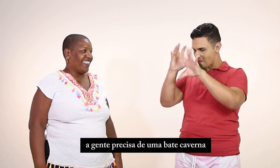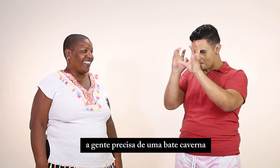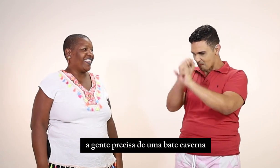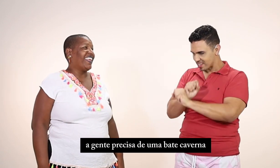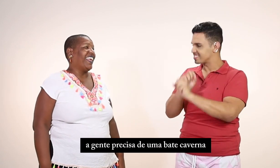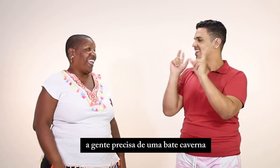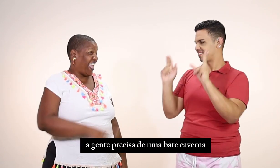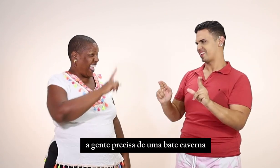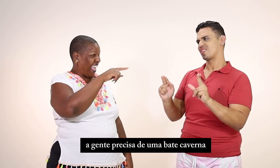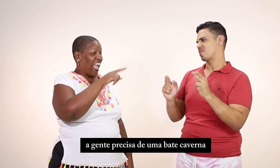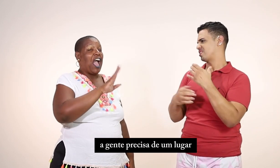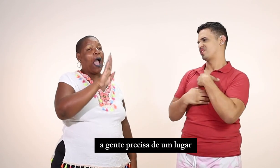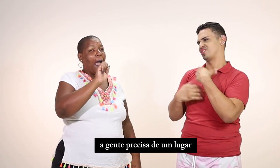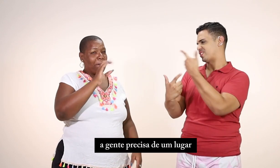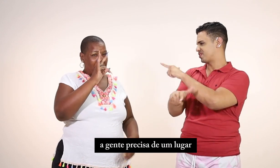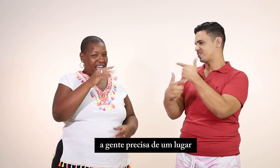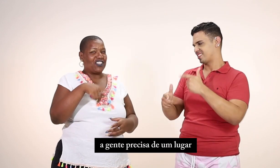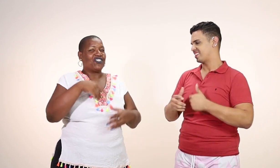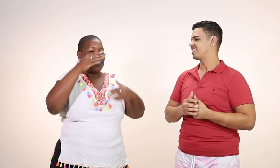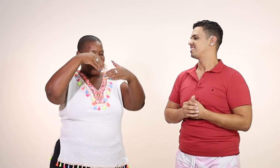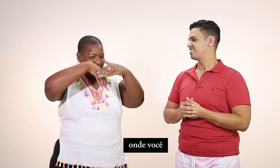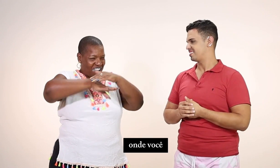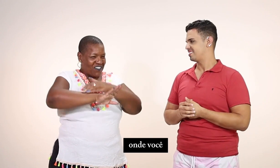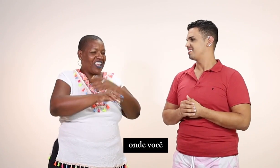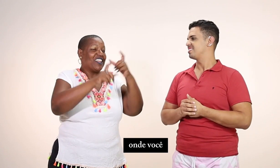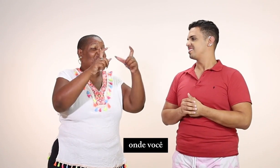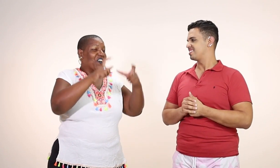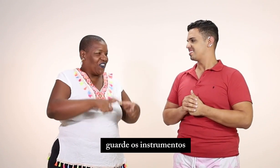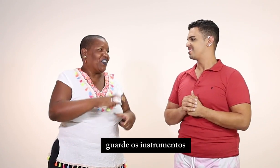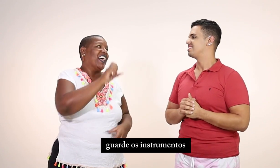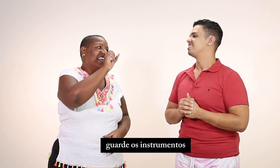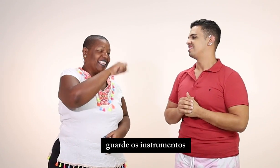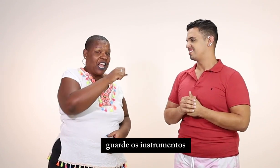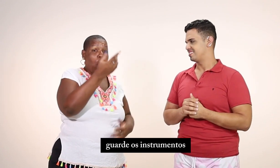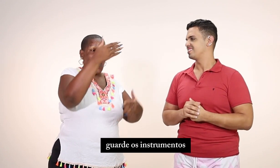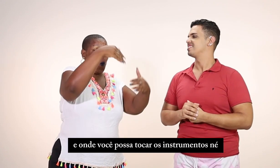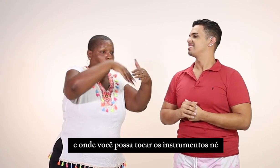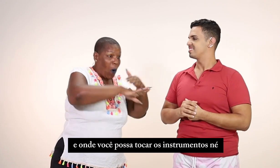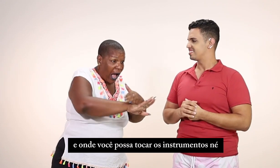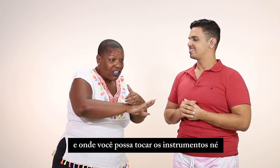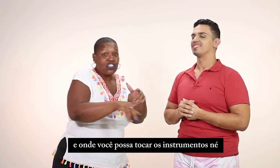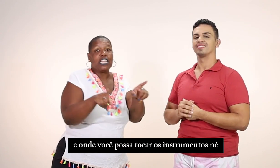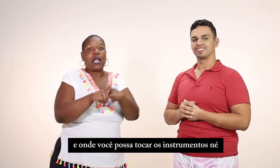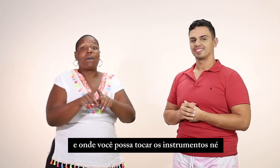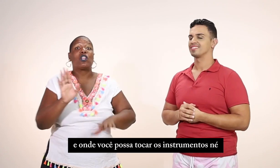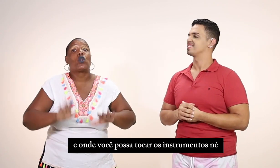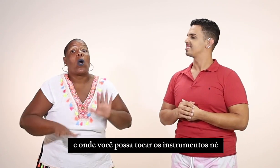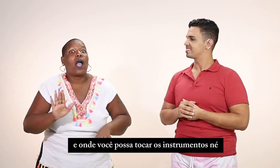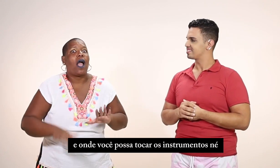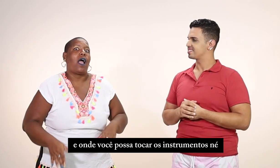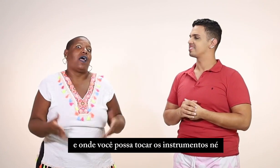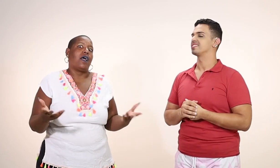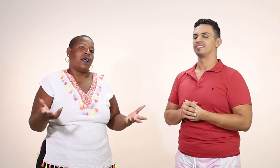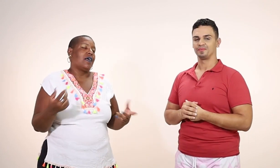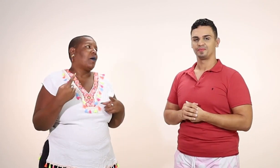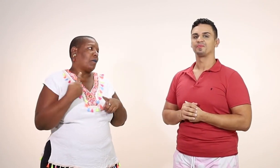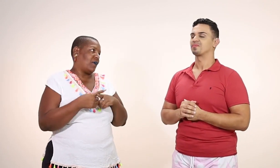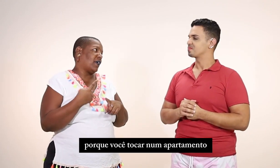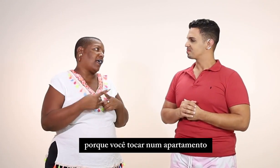de uma bate-caverna, a gente precisa de um lugar onde você guarde os instrumentos e onde você possa tocar os instrumentos, né? Porque